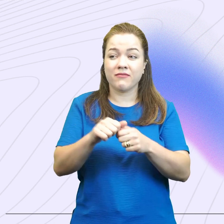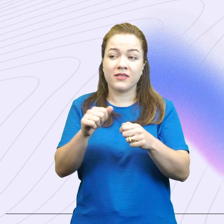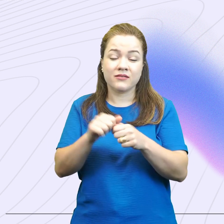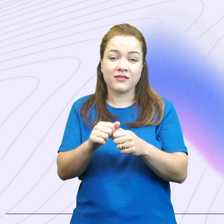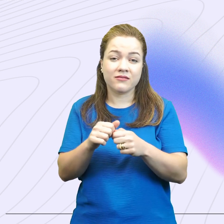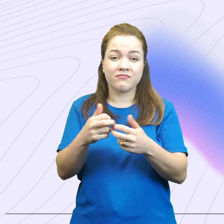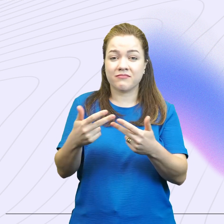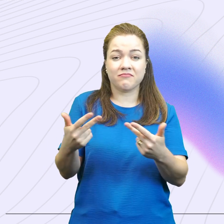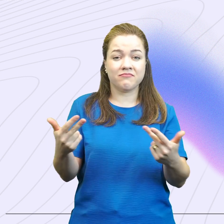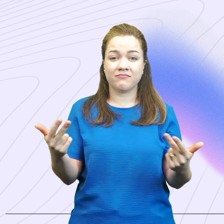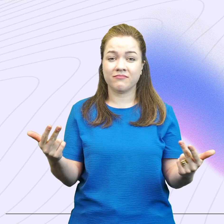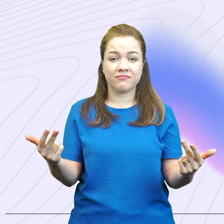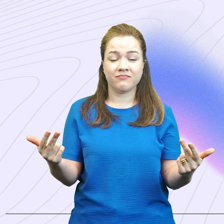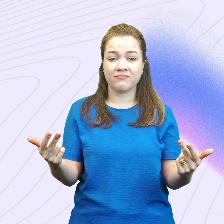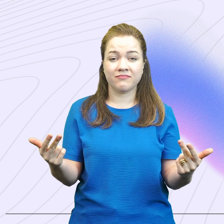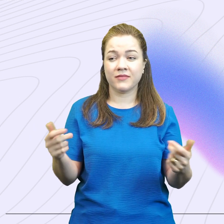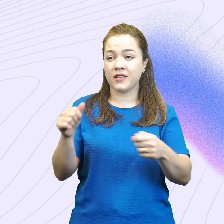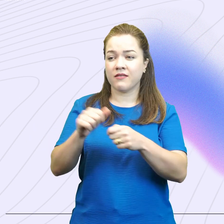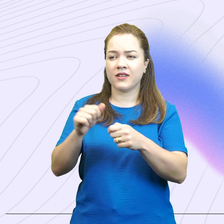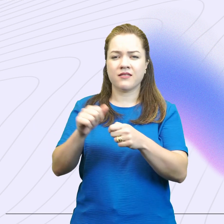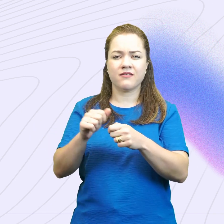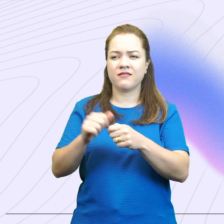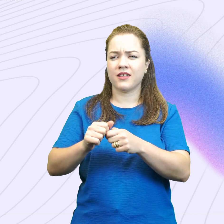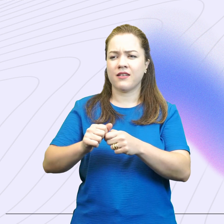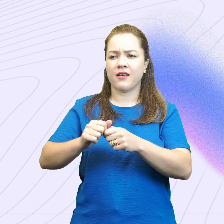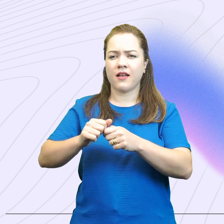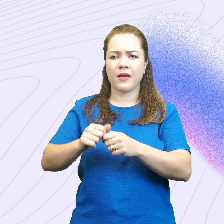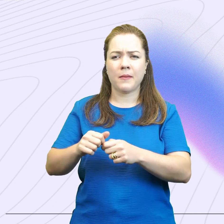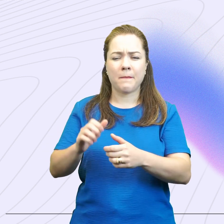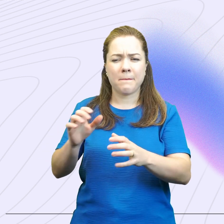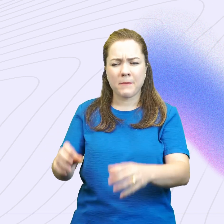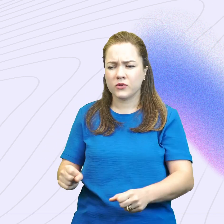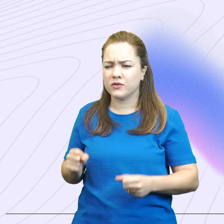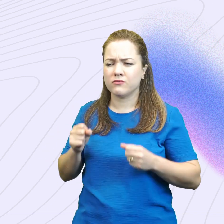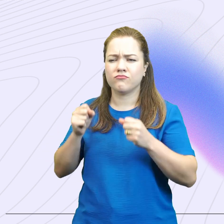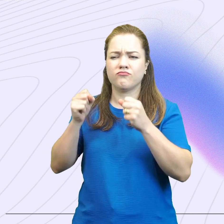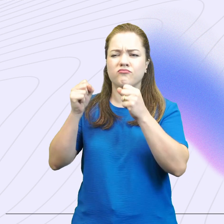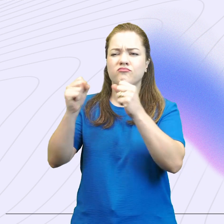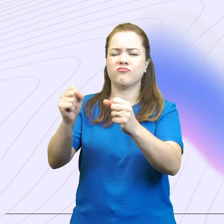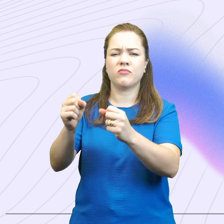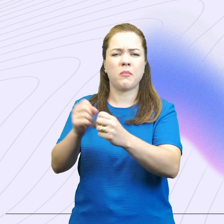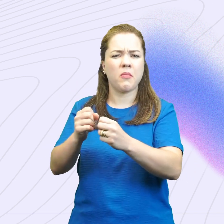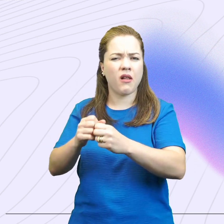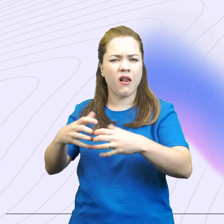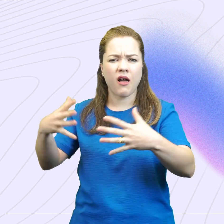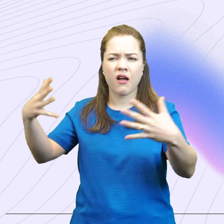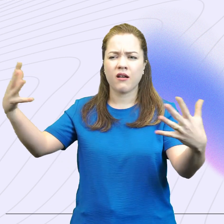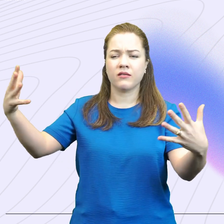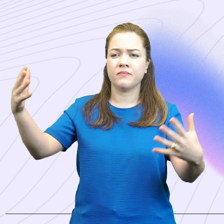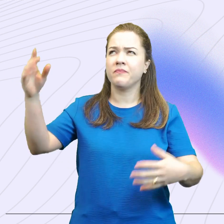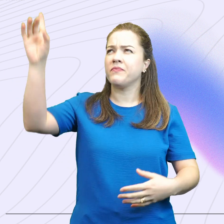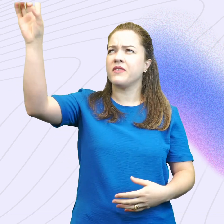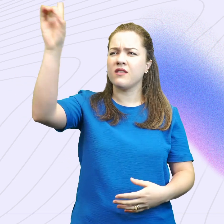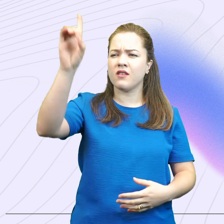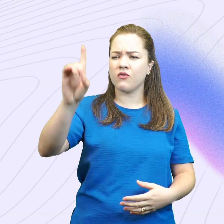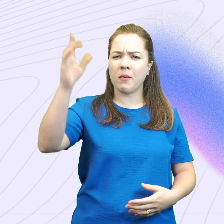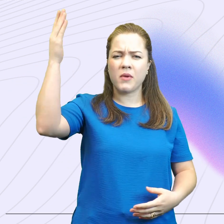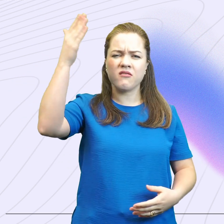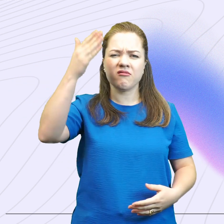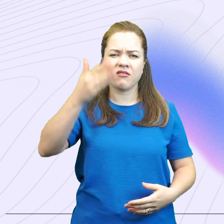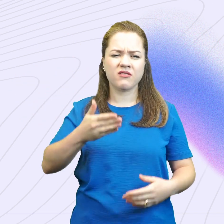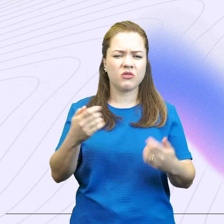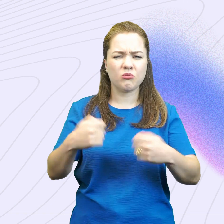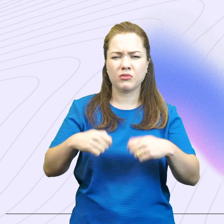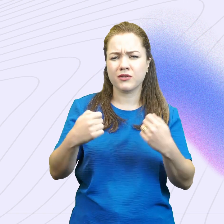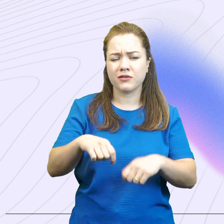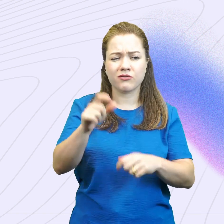algo, para fazer coisas grandiosas, poderosas. A presença de Deus, quando manifesta, Ele não precisa de